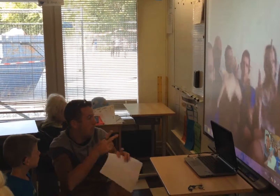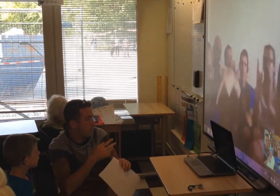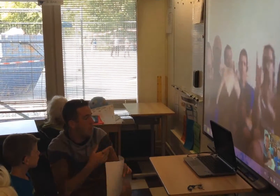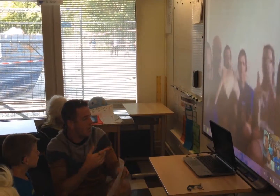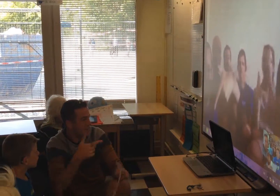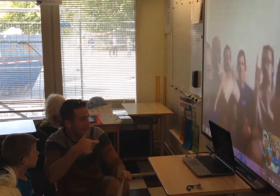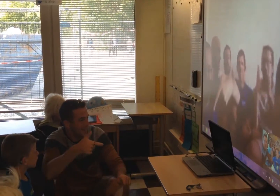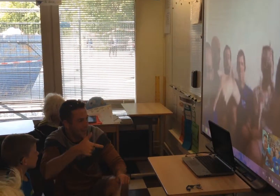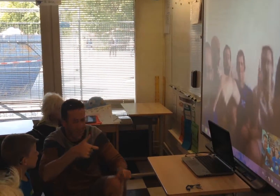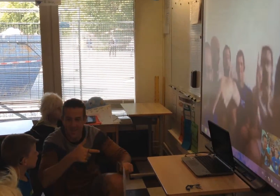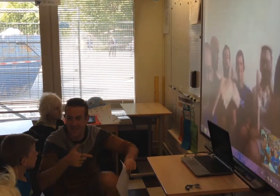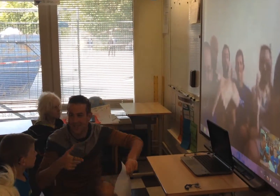Tout son vide